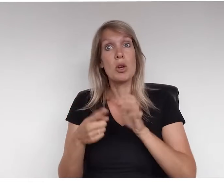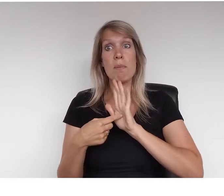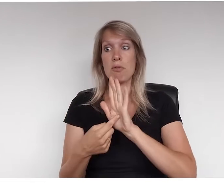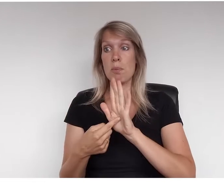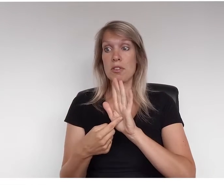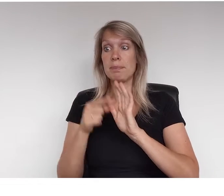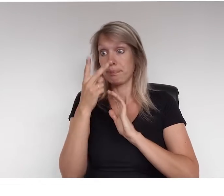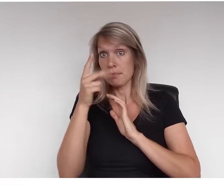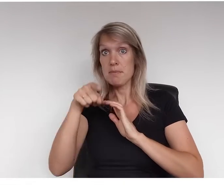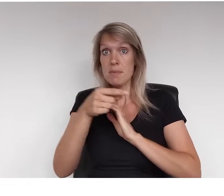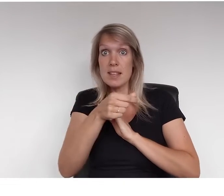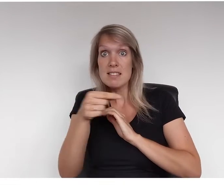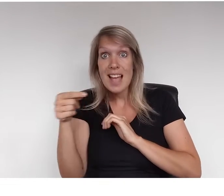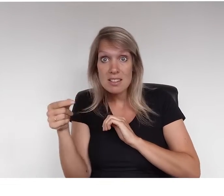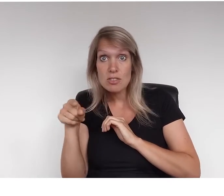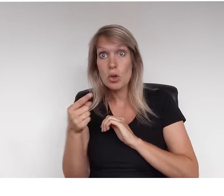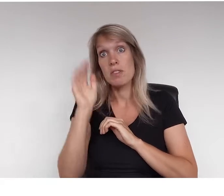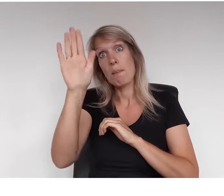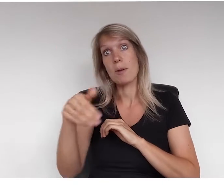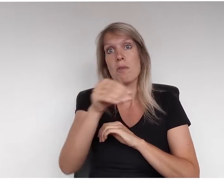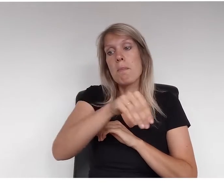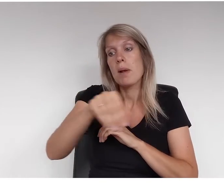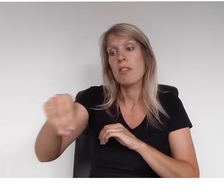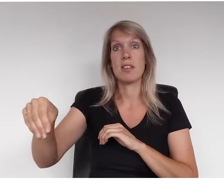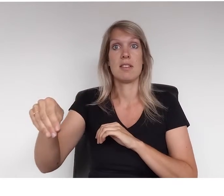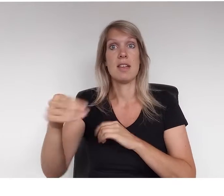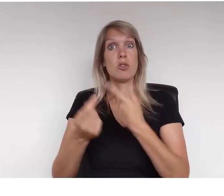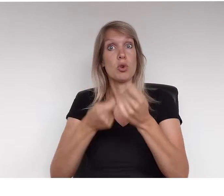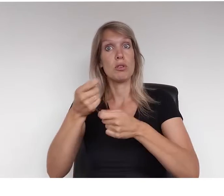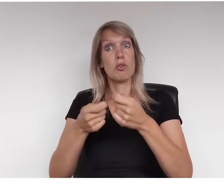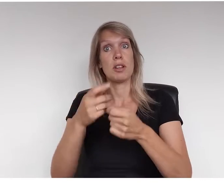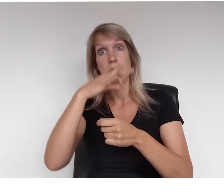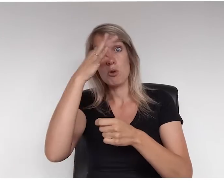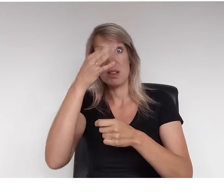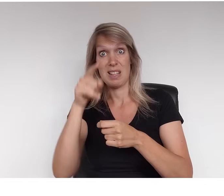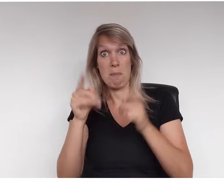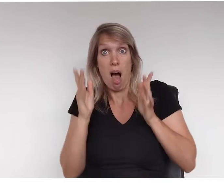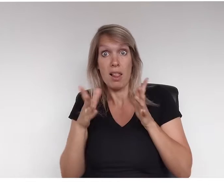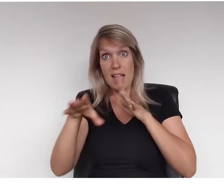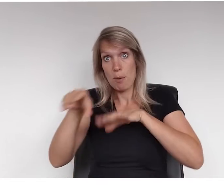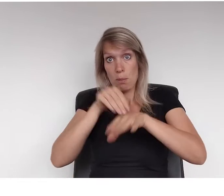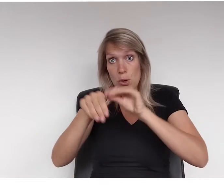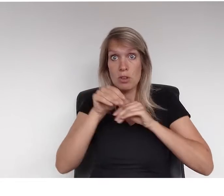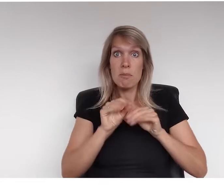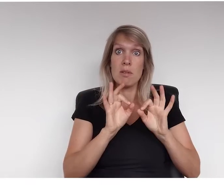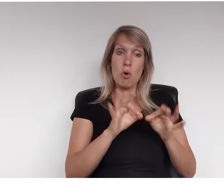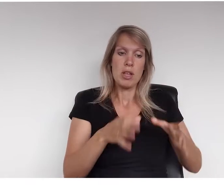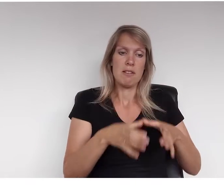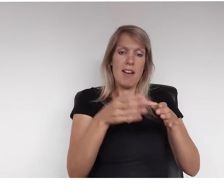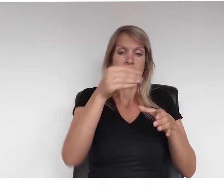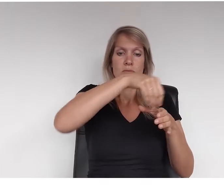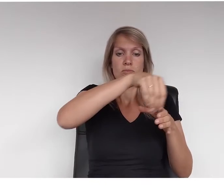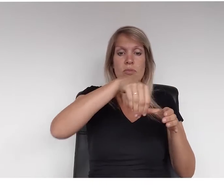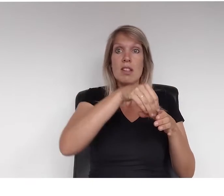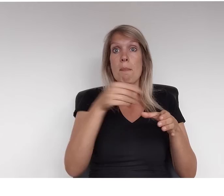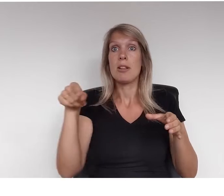deze zaadjes kunnen we bijvoorbeeld buiten dan weer gaan planten. En het zorgt er dan voor dat het bloemetje die we dan buiten hebben geplukt... lekker in de vaas hebben gezet, dat ze dan wel weer